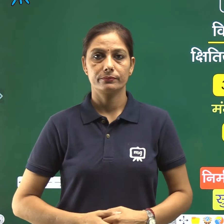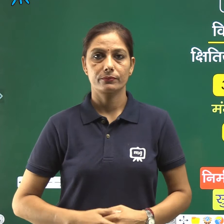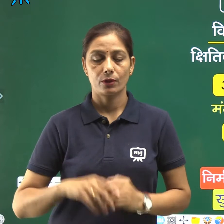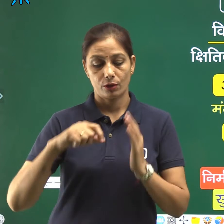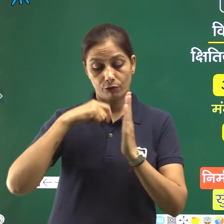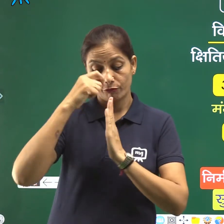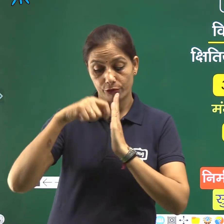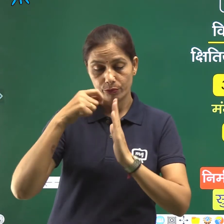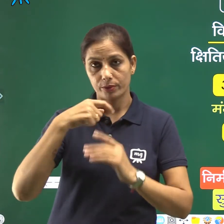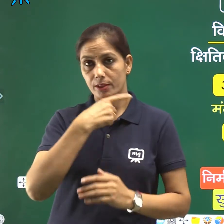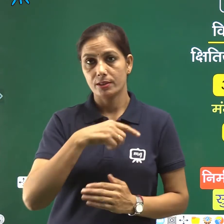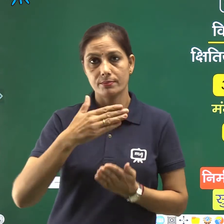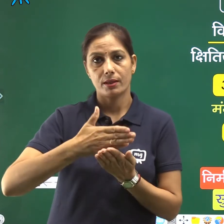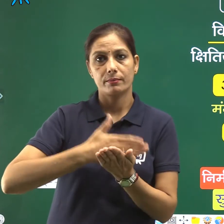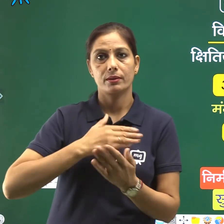वीडियो के इस भाग में